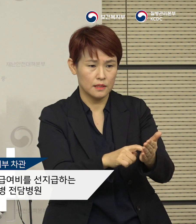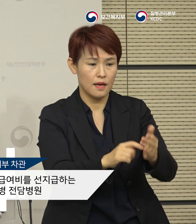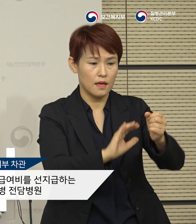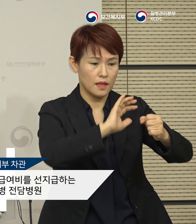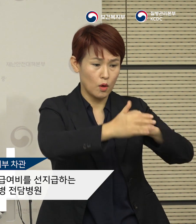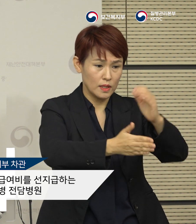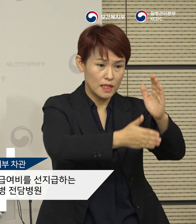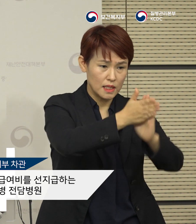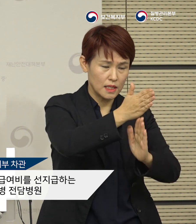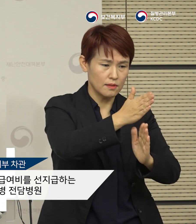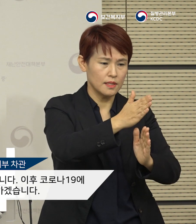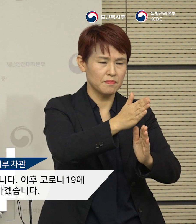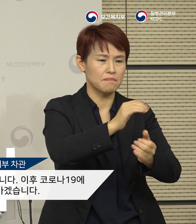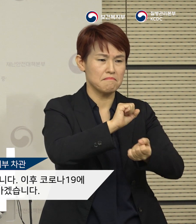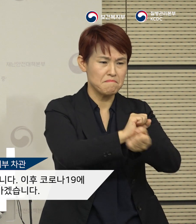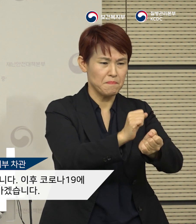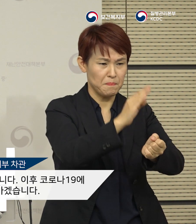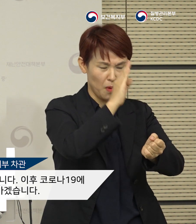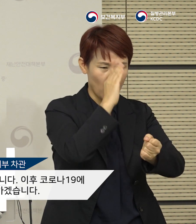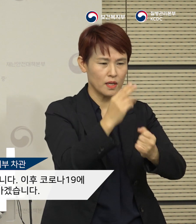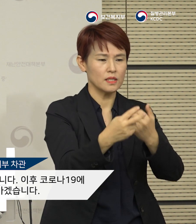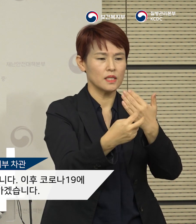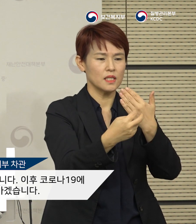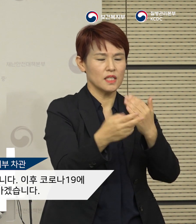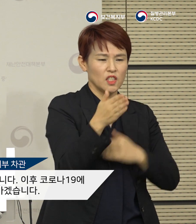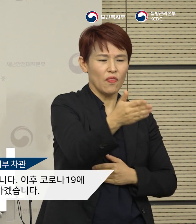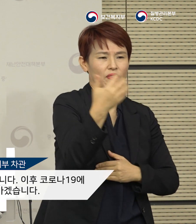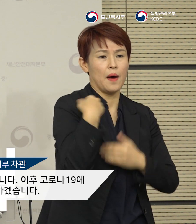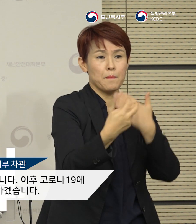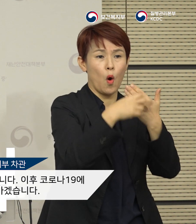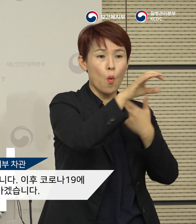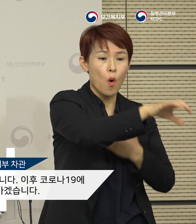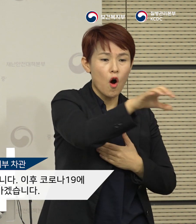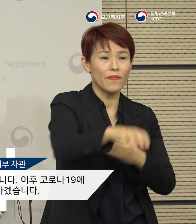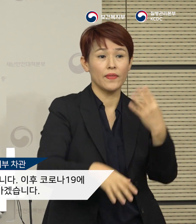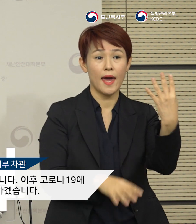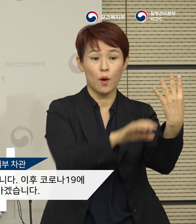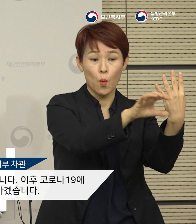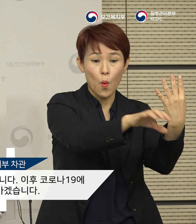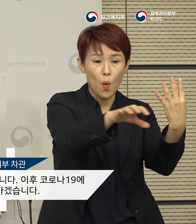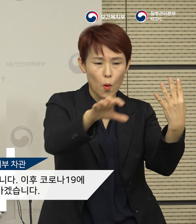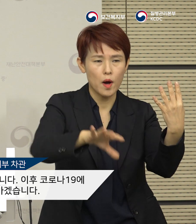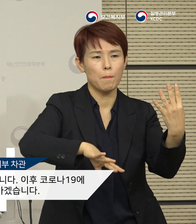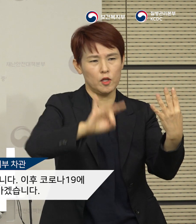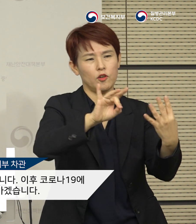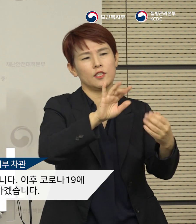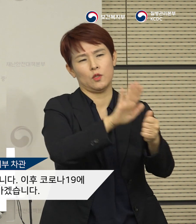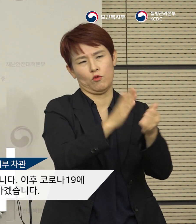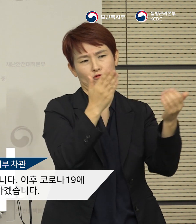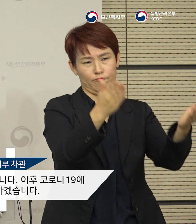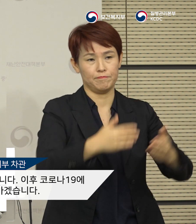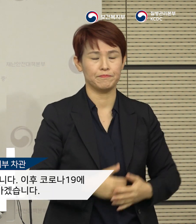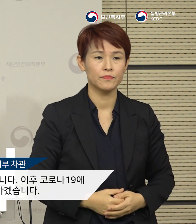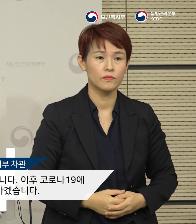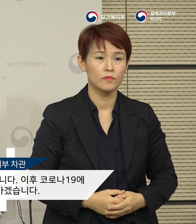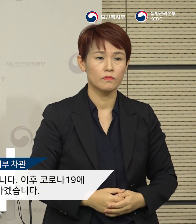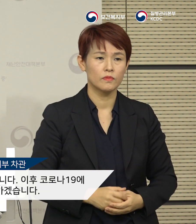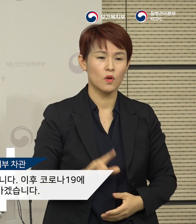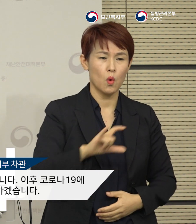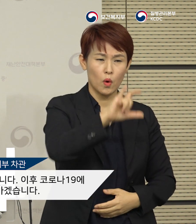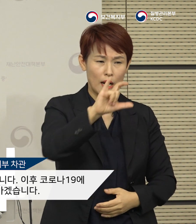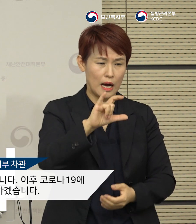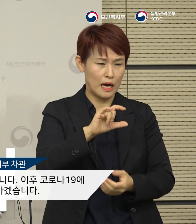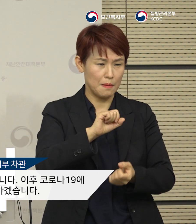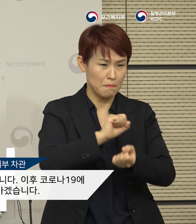대구시 감염병 전담병원 4개소에 대해서는 우선적으로 즉시 시행할 예정입니다. 이후 코로나19에